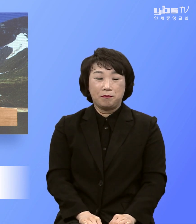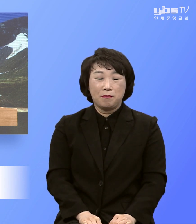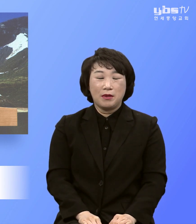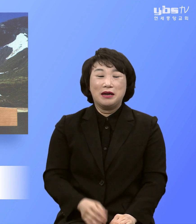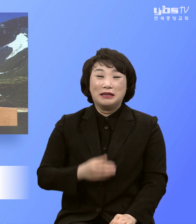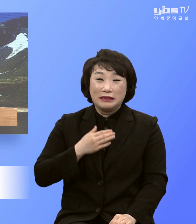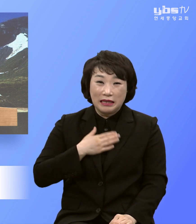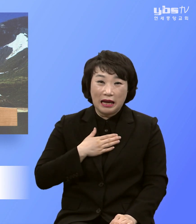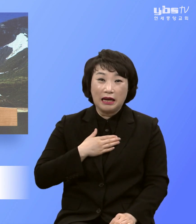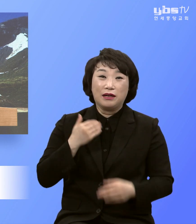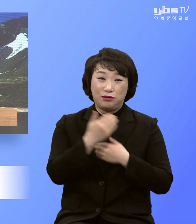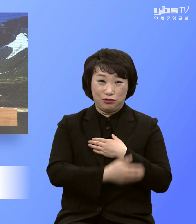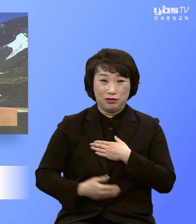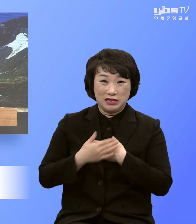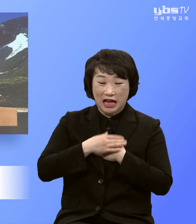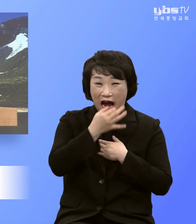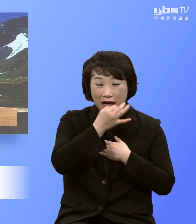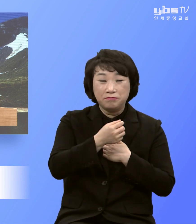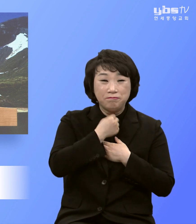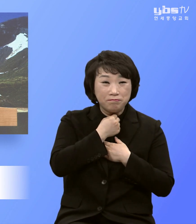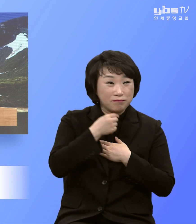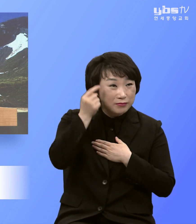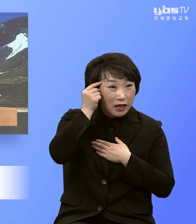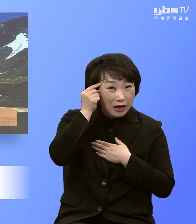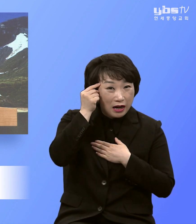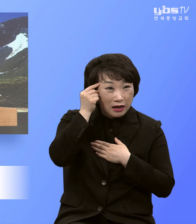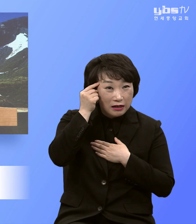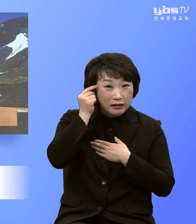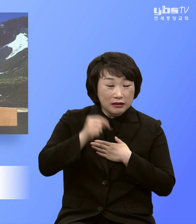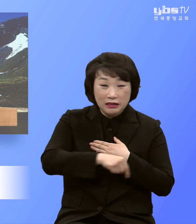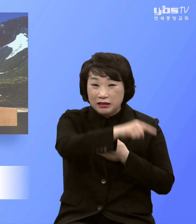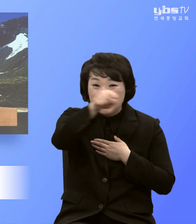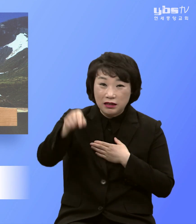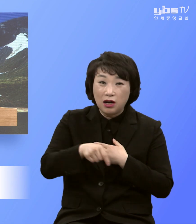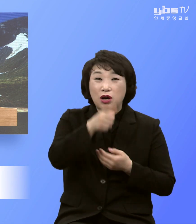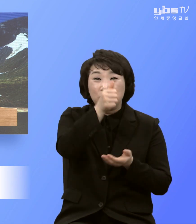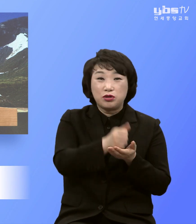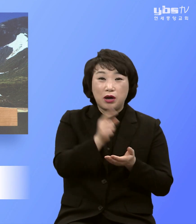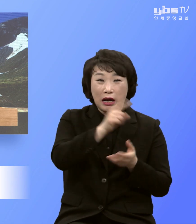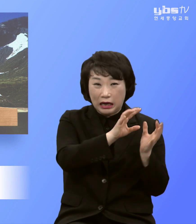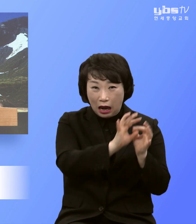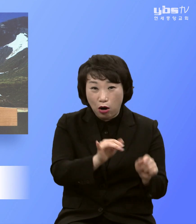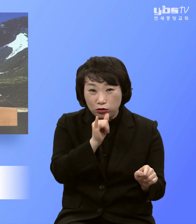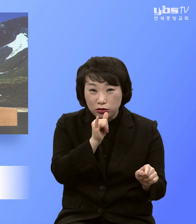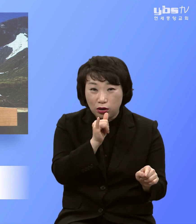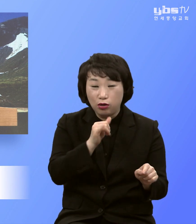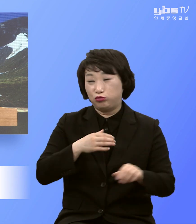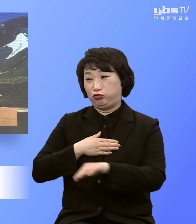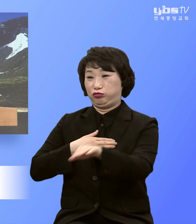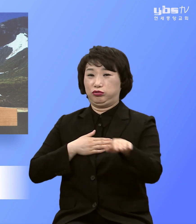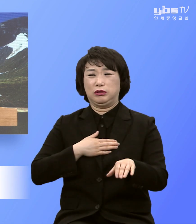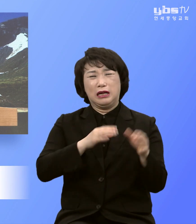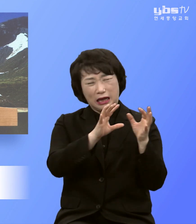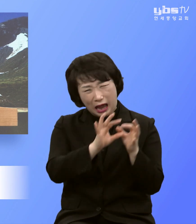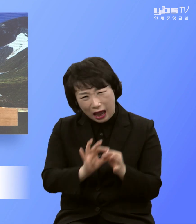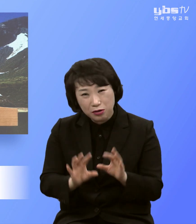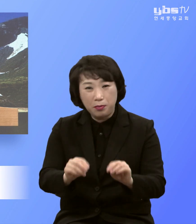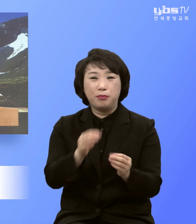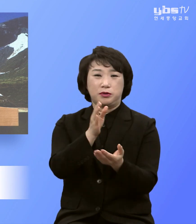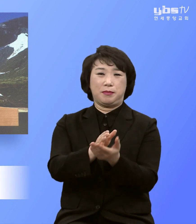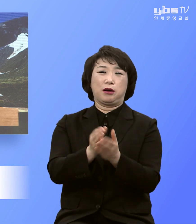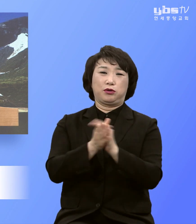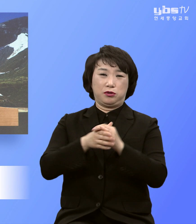이렇게 내 육신의 소욕과 정욕과 요구와 생각의 죄악이 존재하는 한 우리는 쉼없이 기도해야